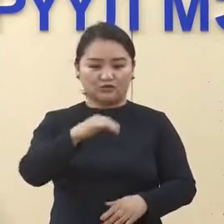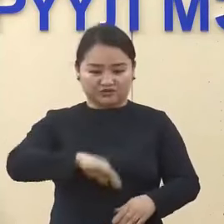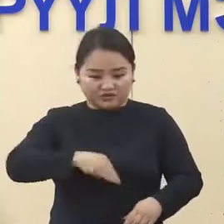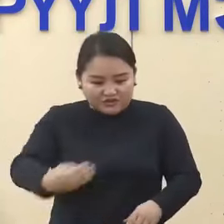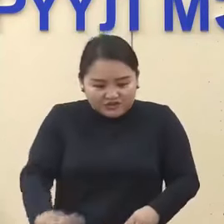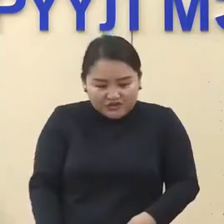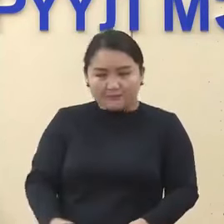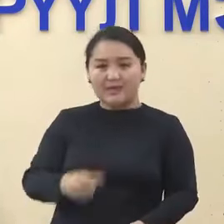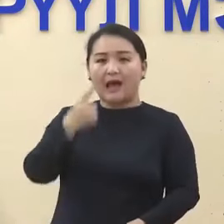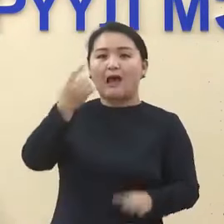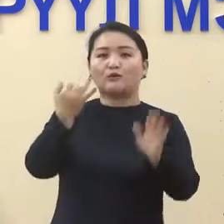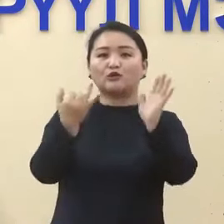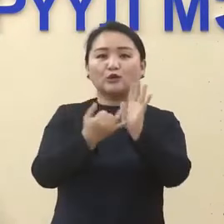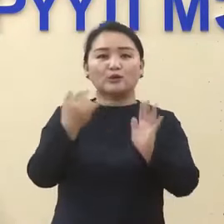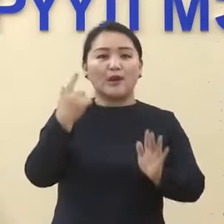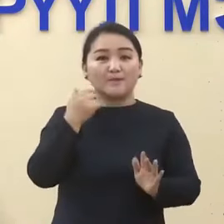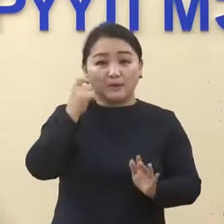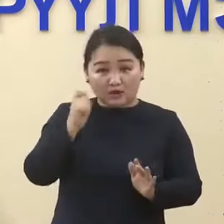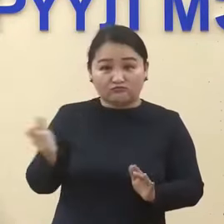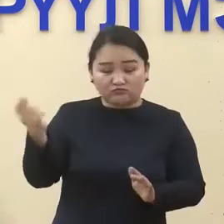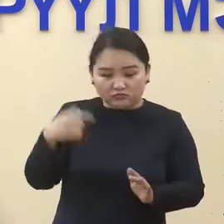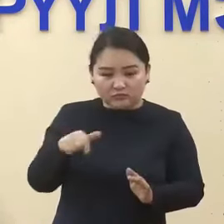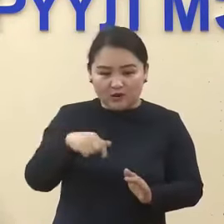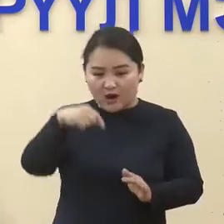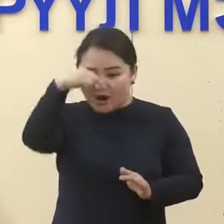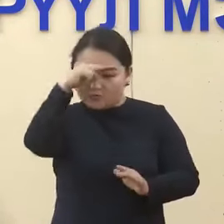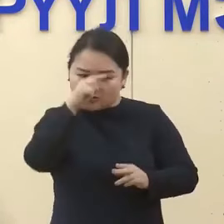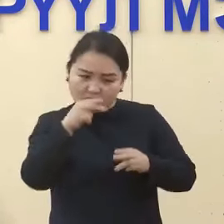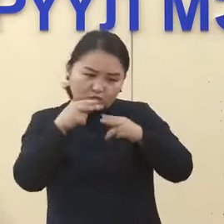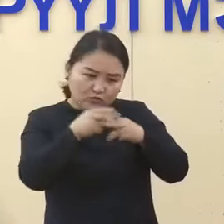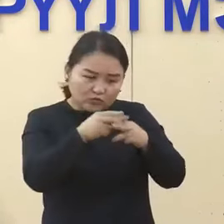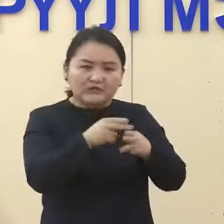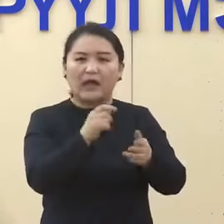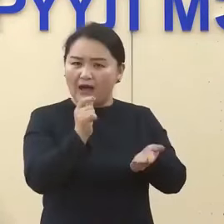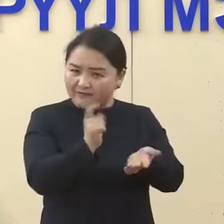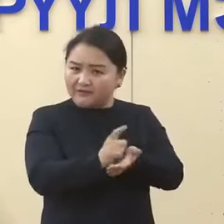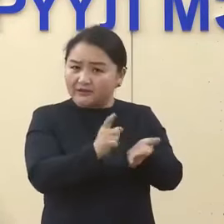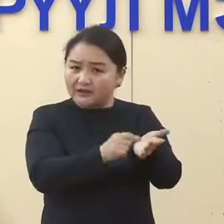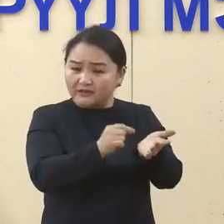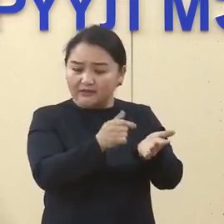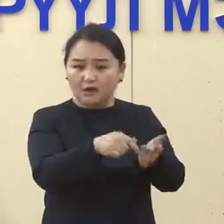байгаа. Мөн эмчилгээ одоо үйлчилгээ шаардлагатай байгаа 23 одоо иргэн бол